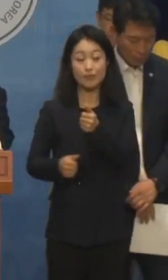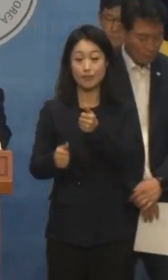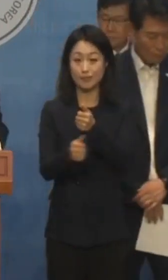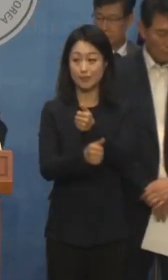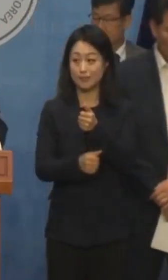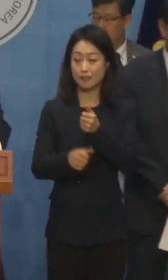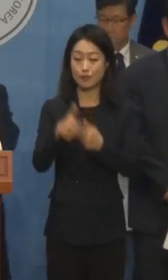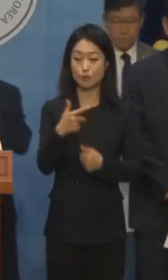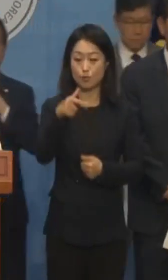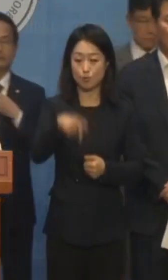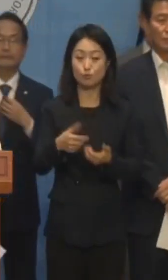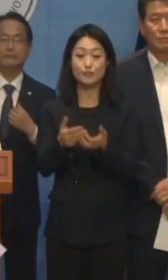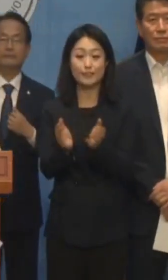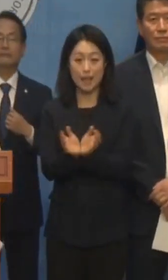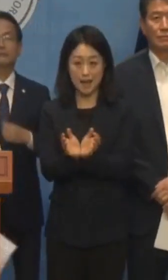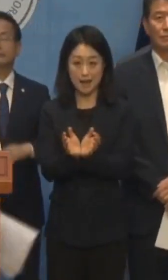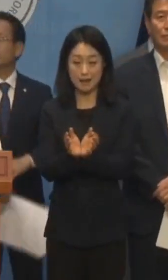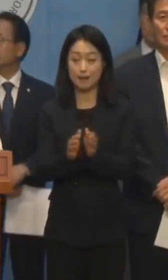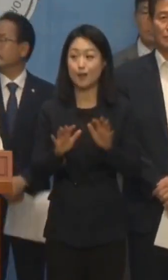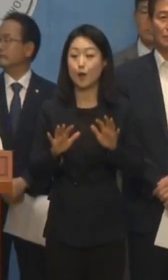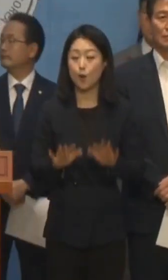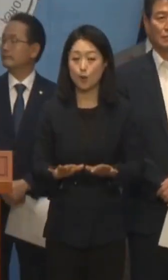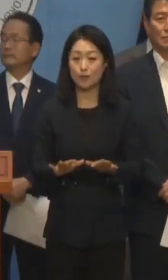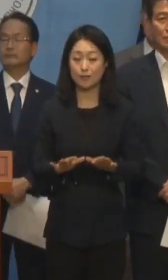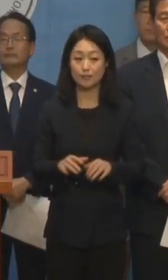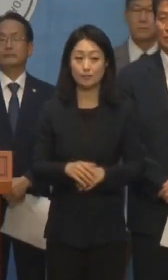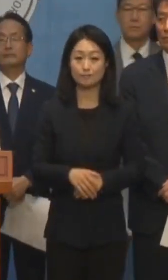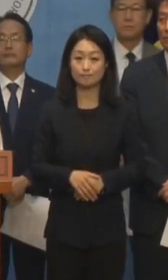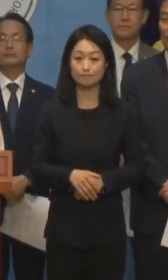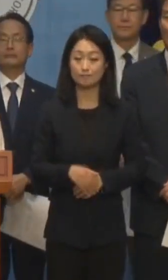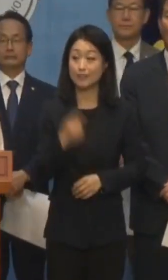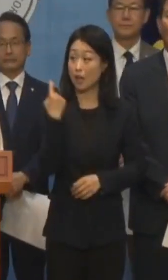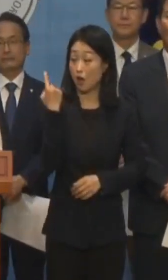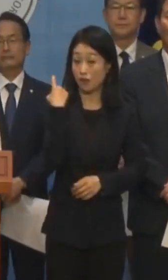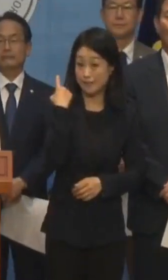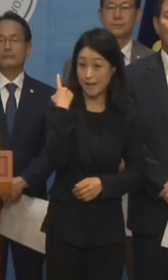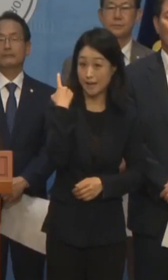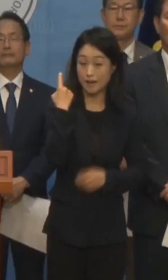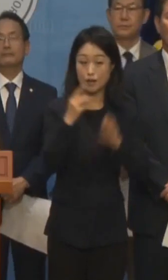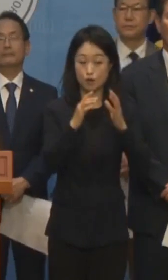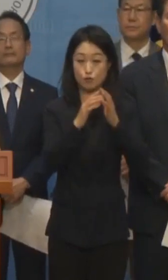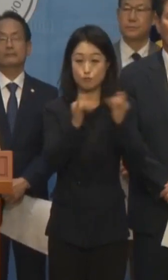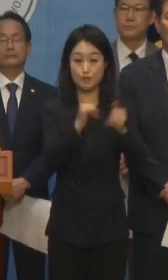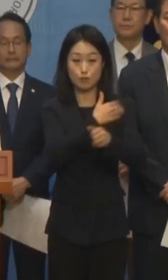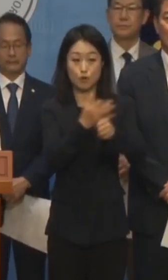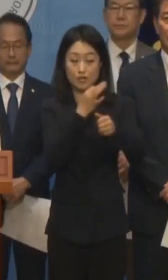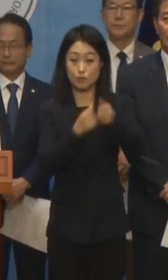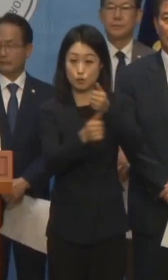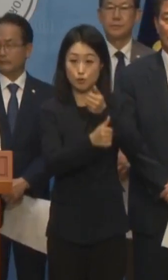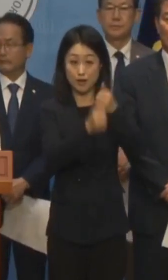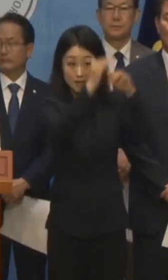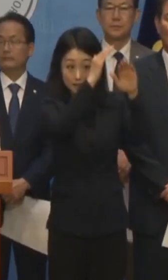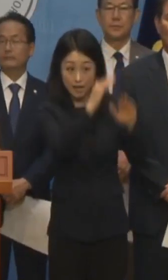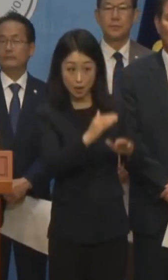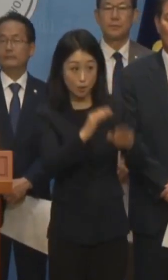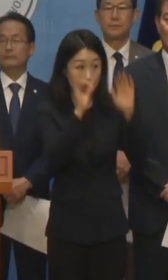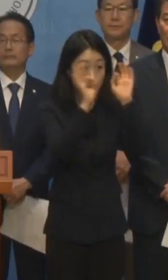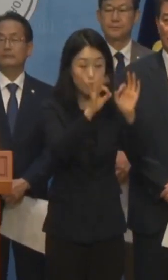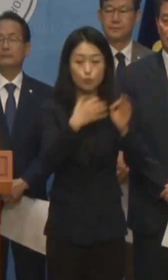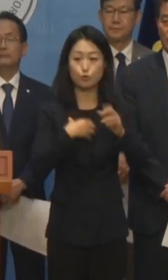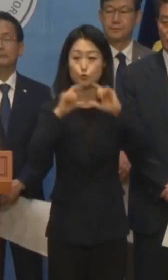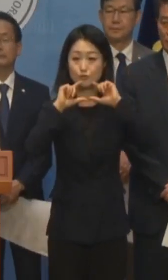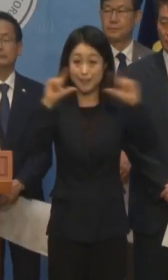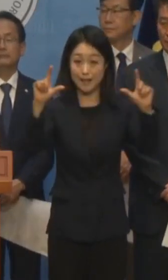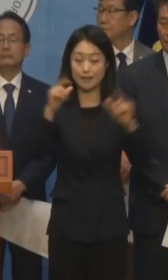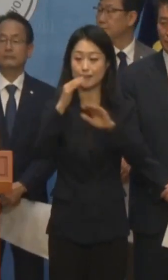과학기술방송통신위원회와 조국혁신당이 오늘 어저께 발표한 국민권익위원회의 내용을 가지고 규탄